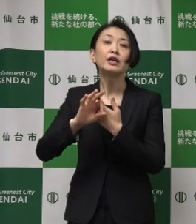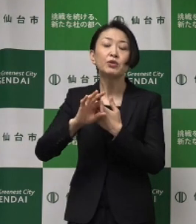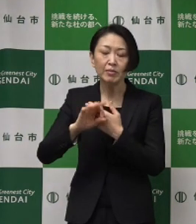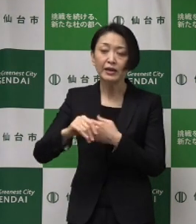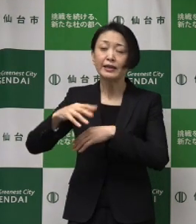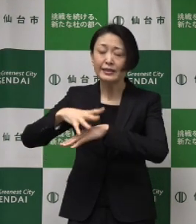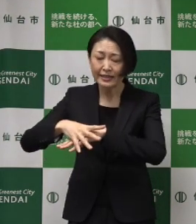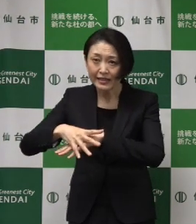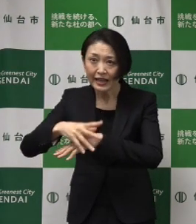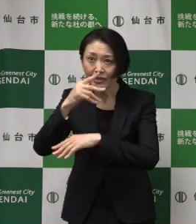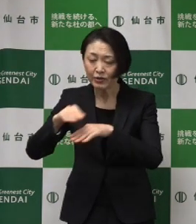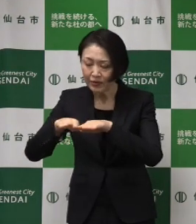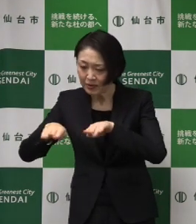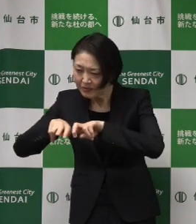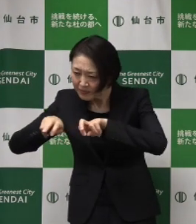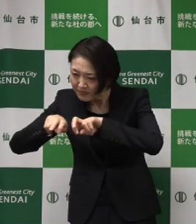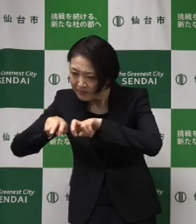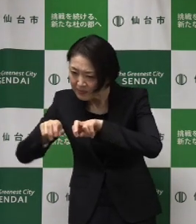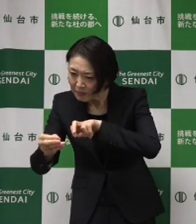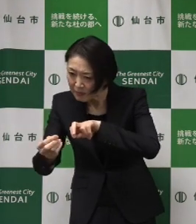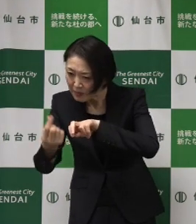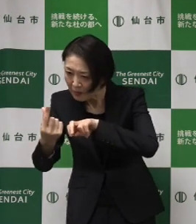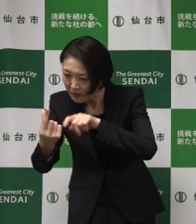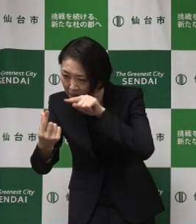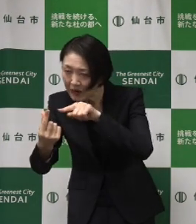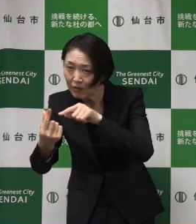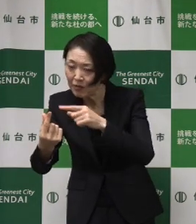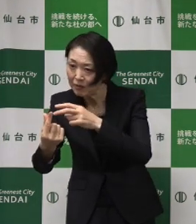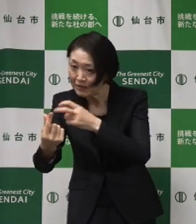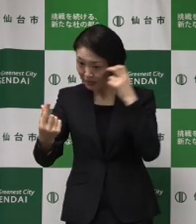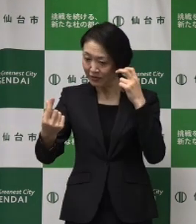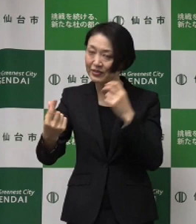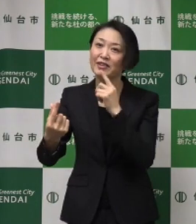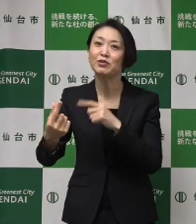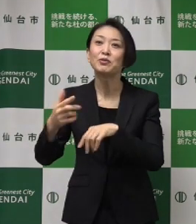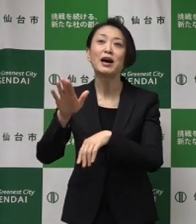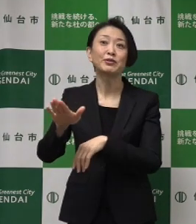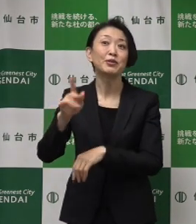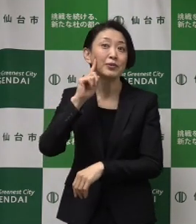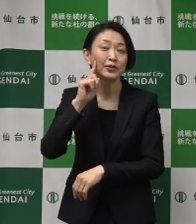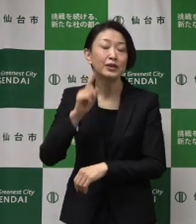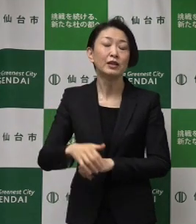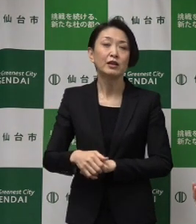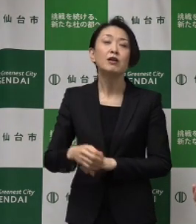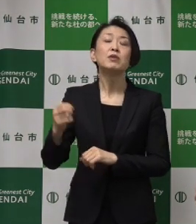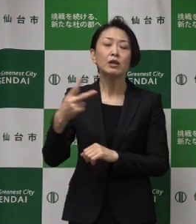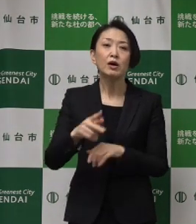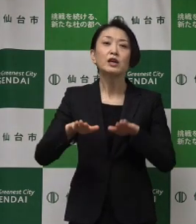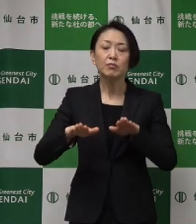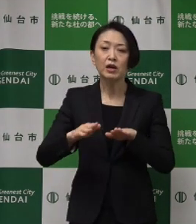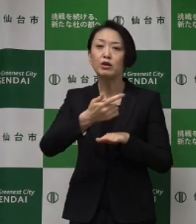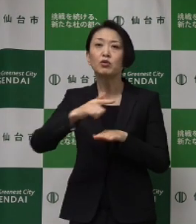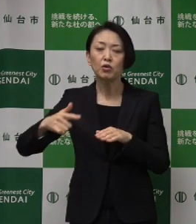を見つけていただくというところもあるでしょうし、あるいはもうすでにいろんな形を作